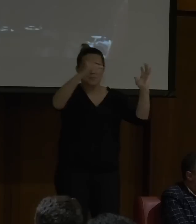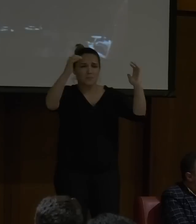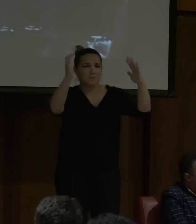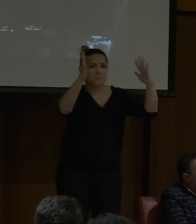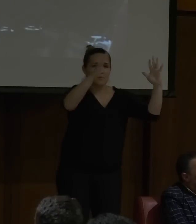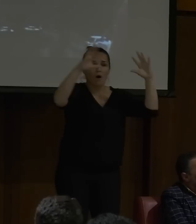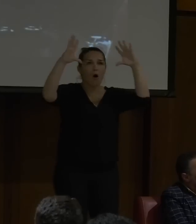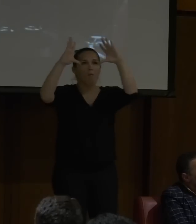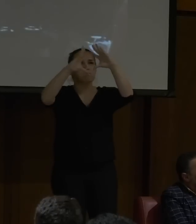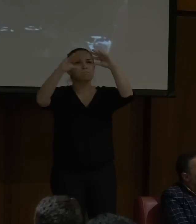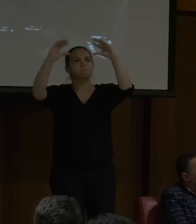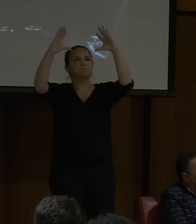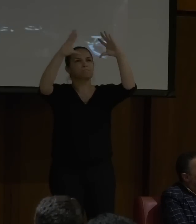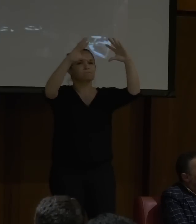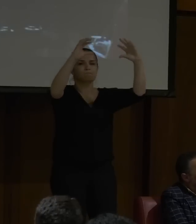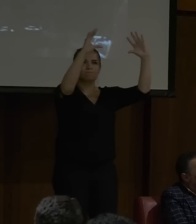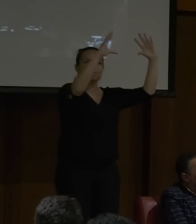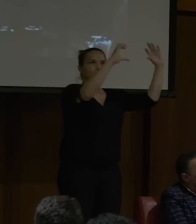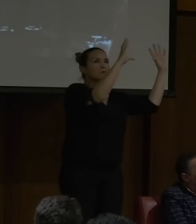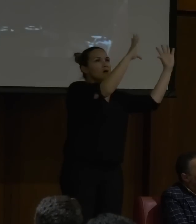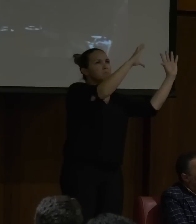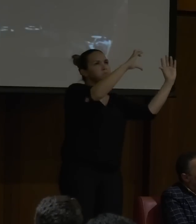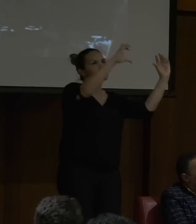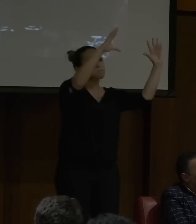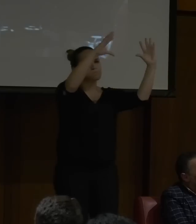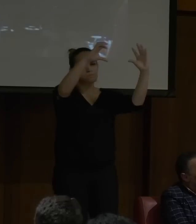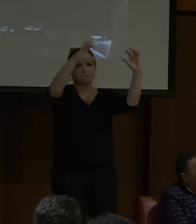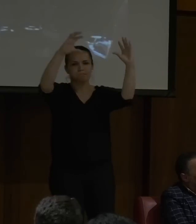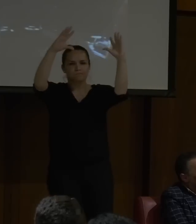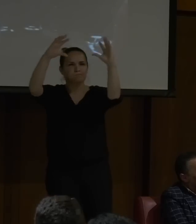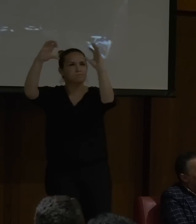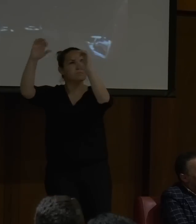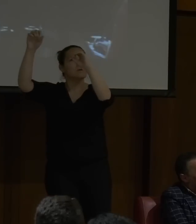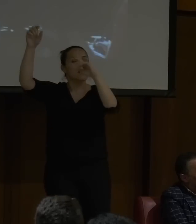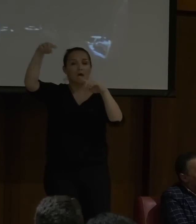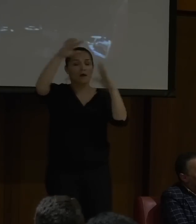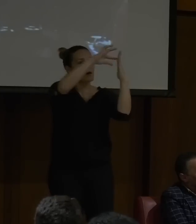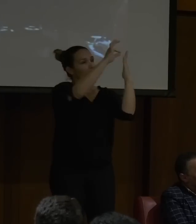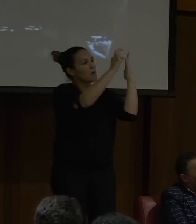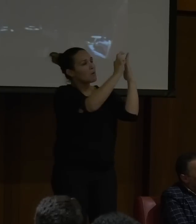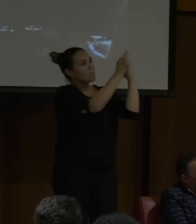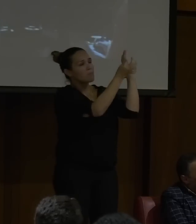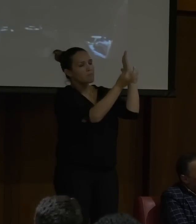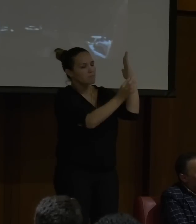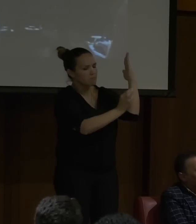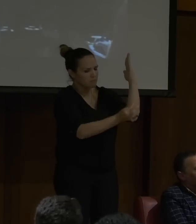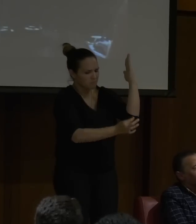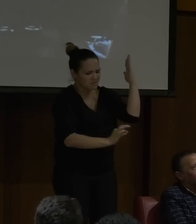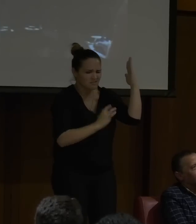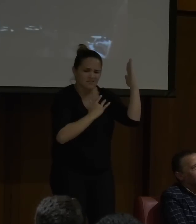su vanidad, formando huelga de brisa en montón. Las hojas débiles caen con